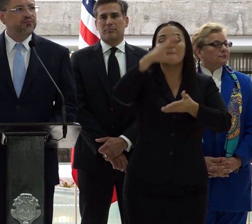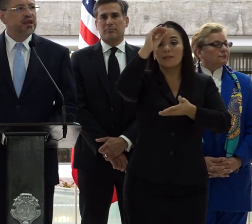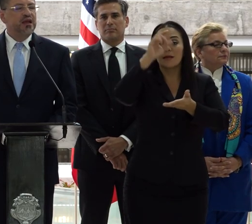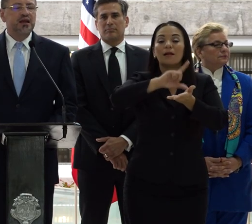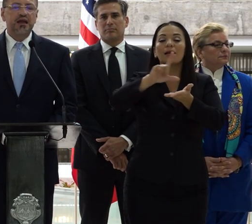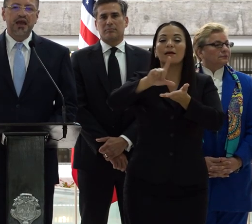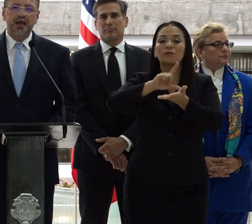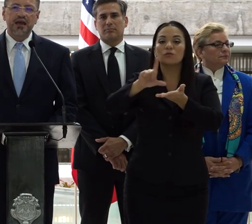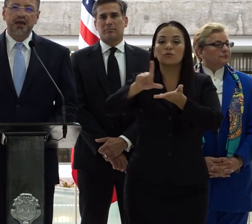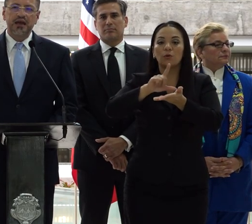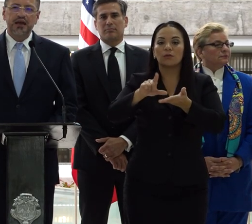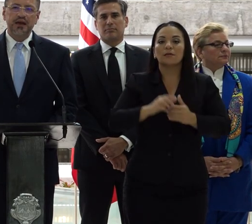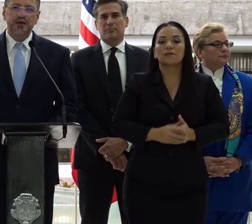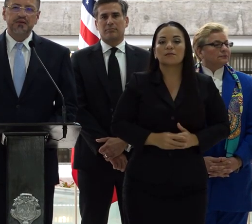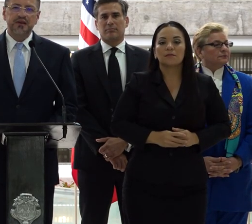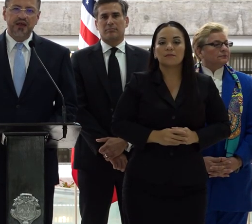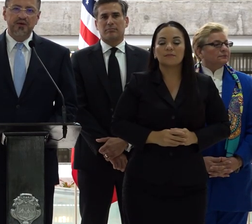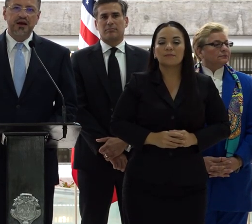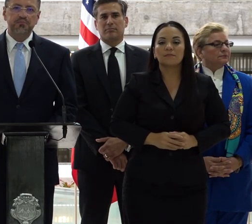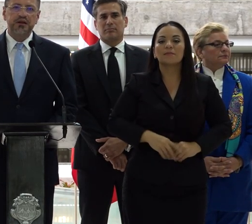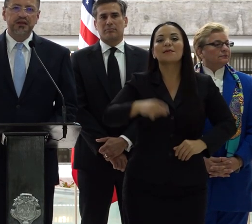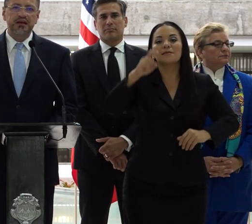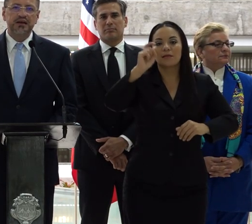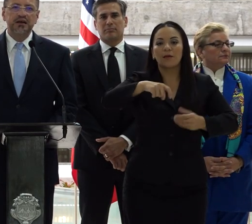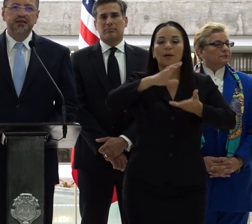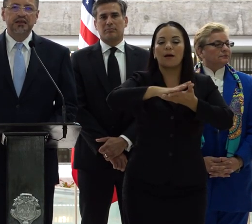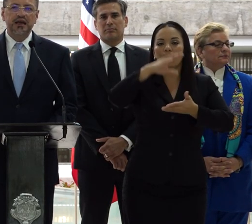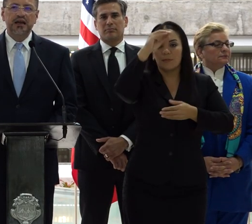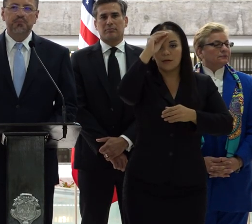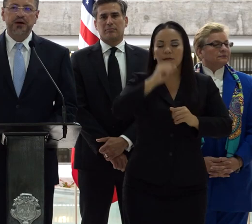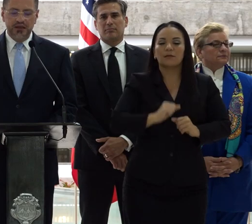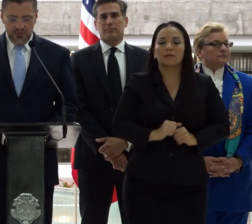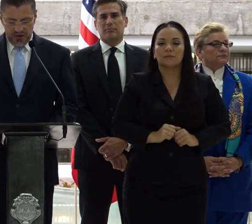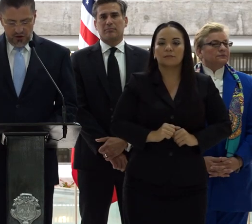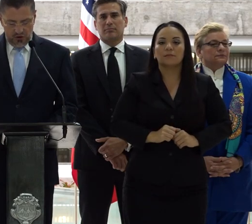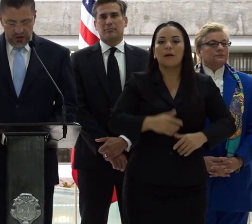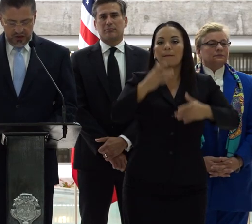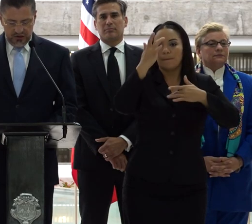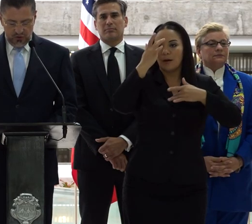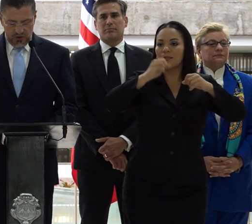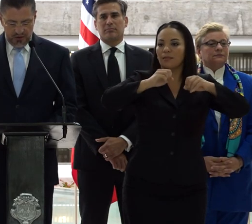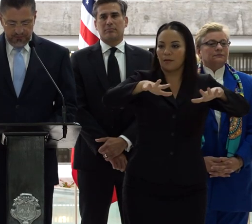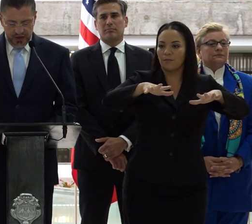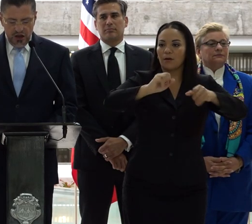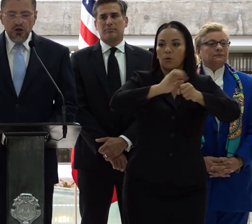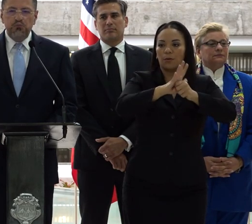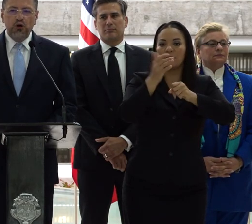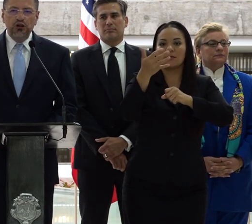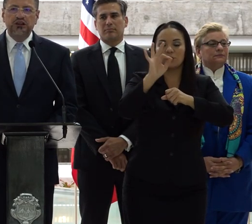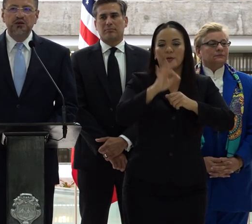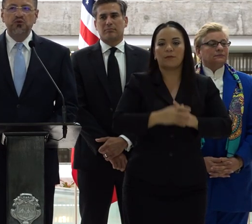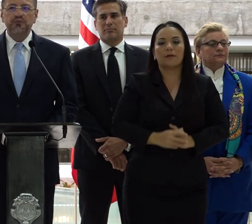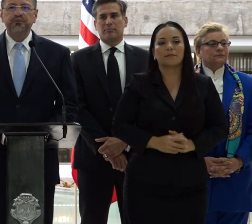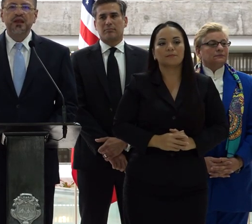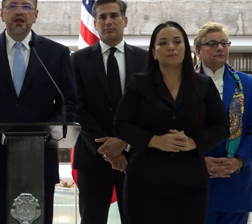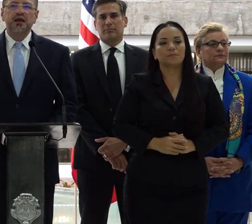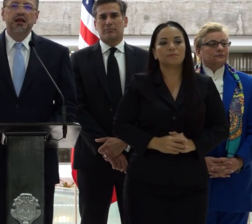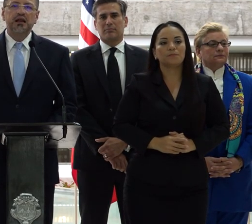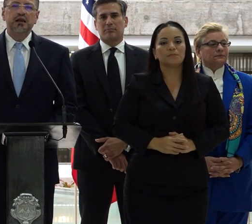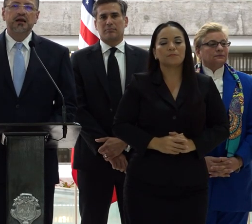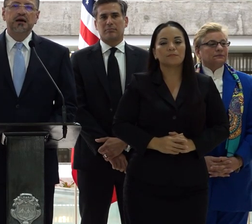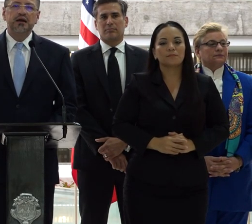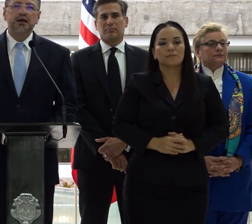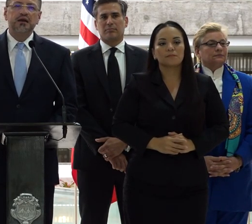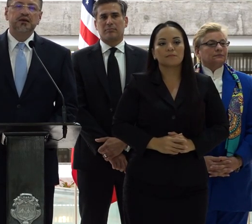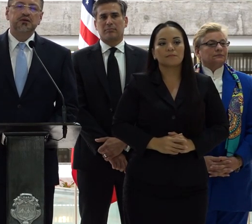lecciones que se deben aprender de la pandemia del COVID-19. Por último,